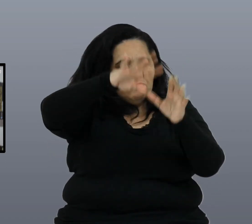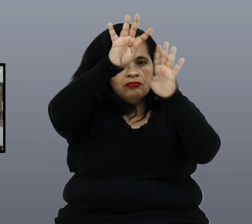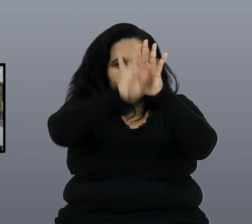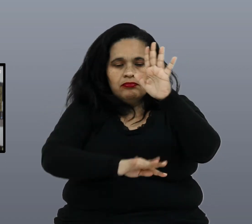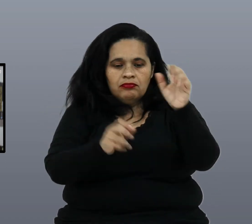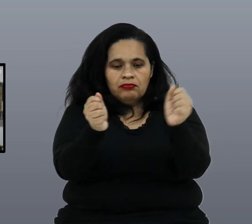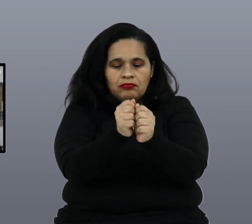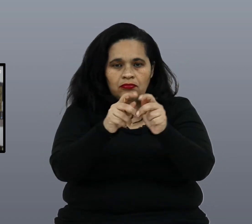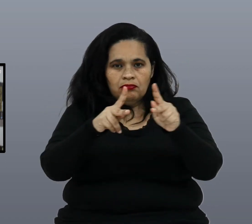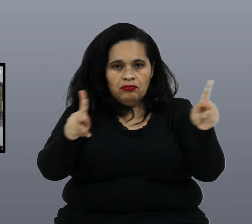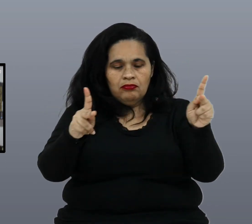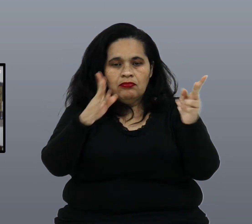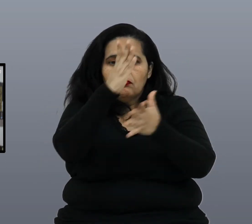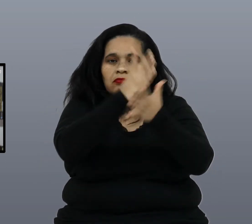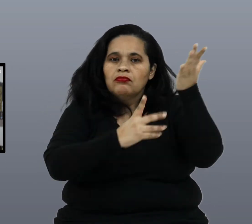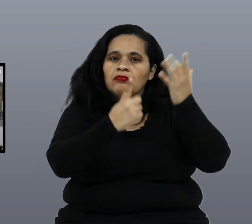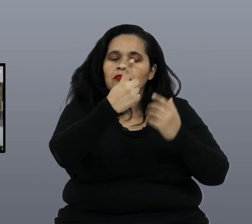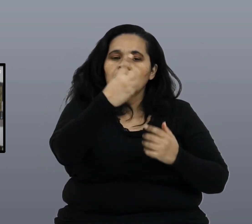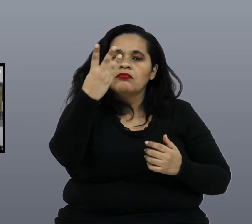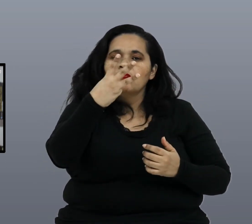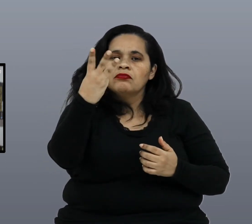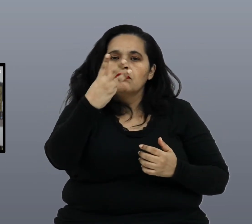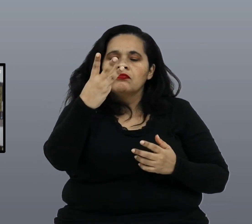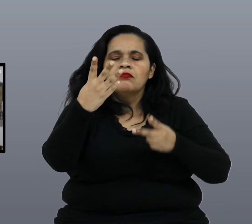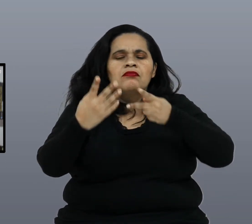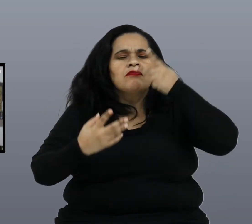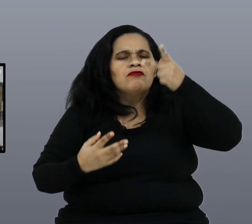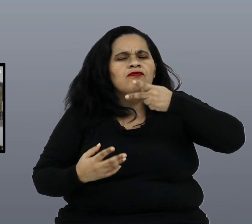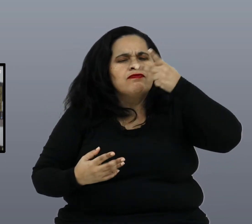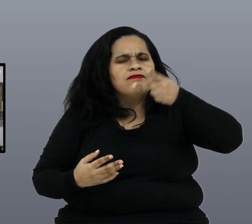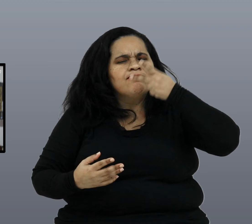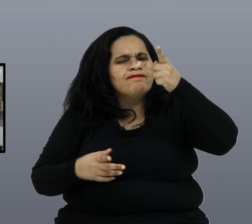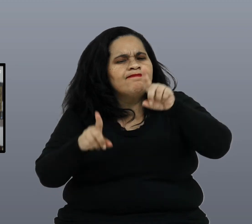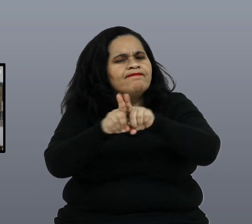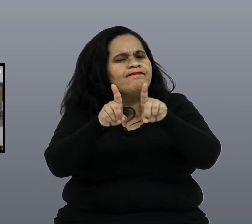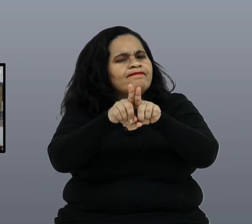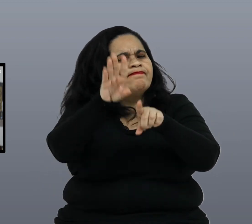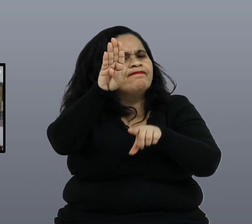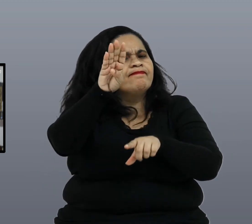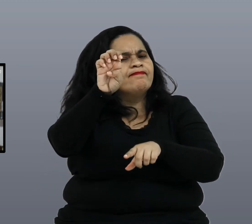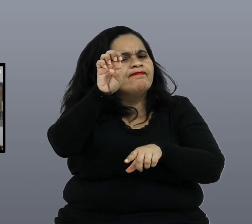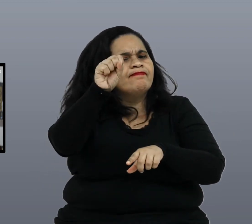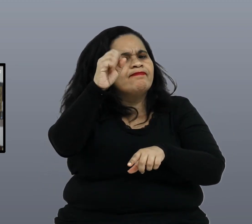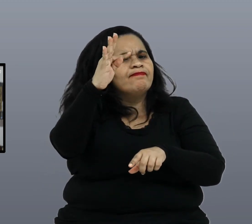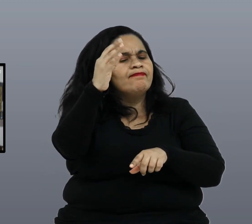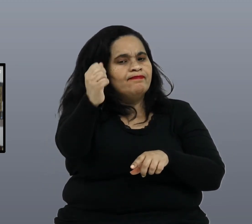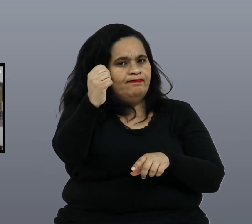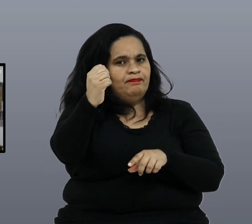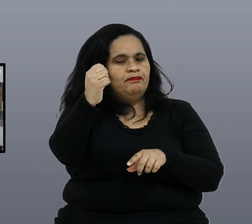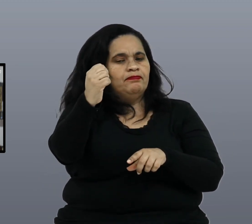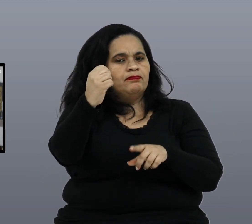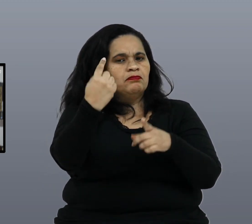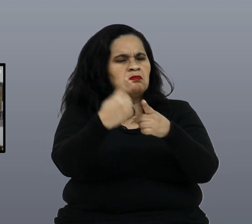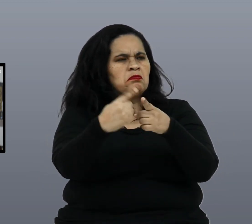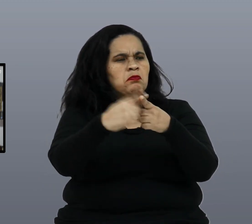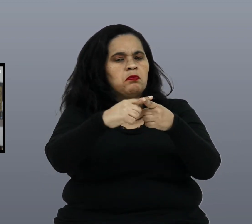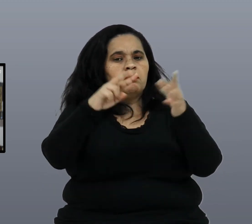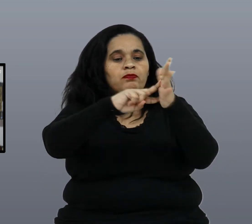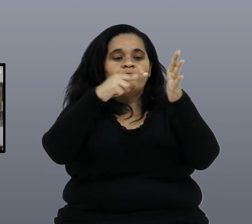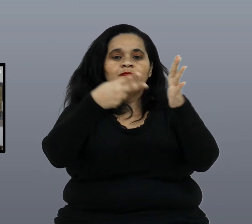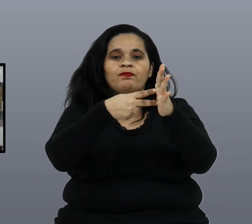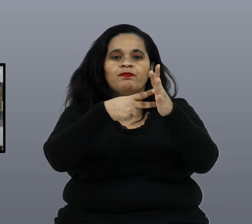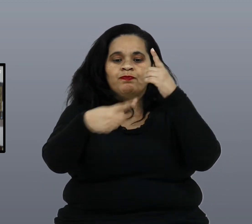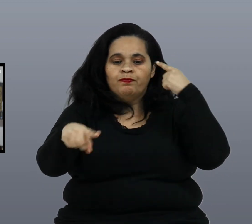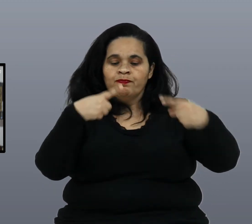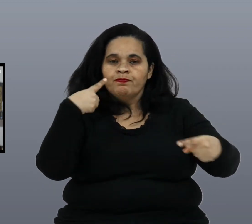Apocalipse capítulo 13 fala lá da besta, né? E a gente entende que a besta ali é um sistema político. A besta